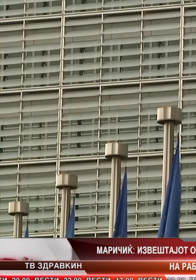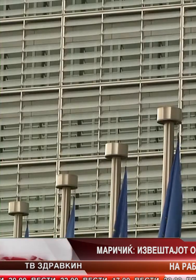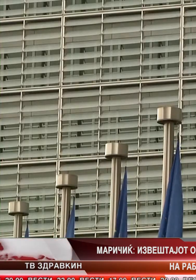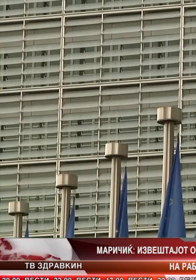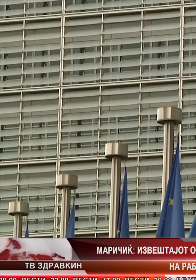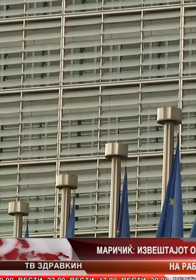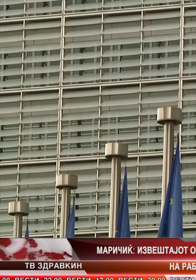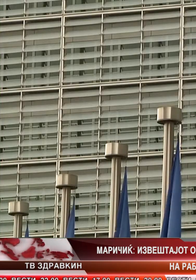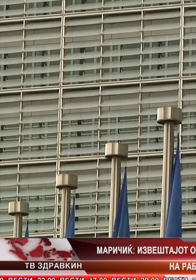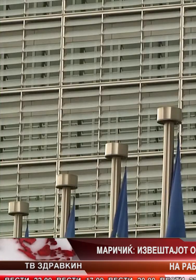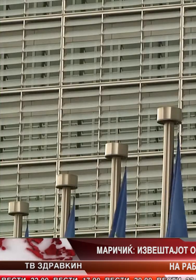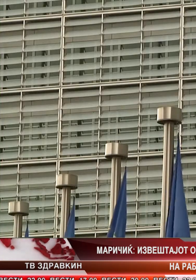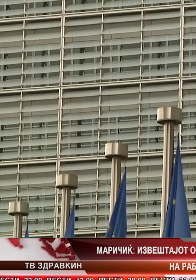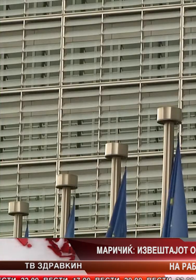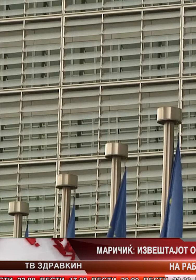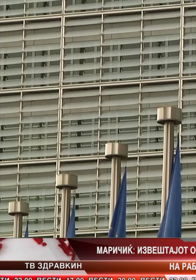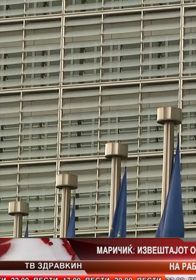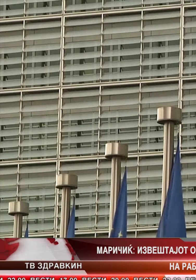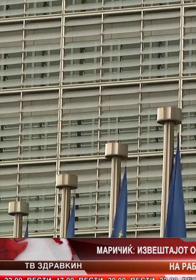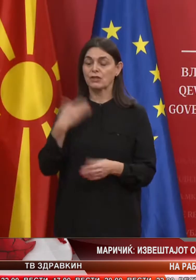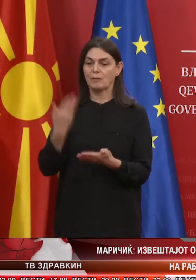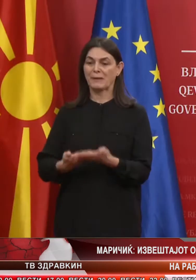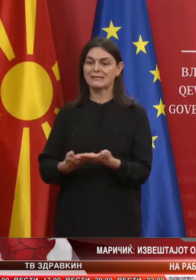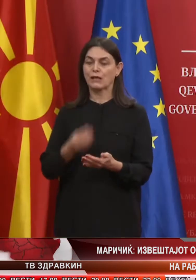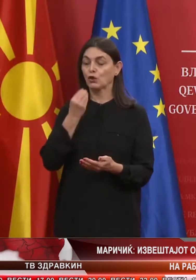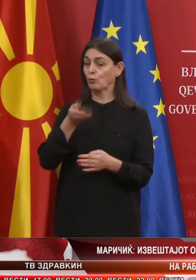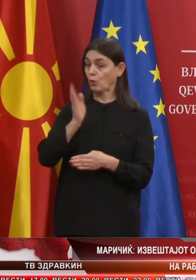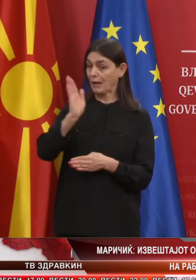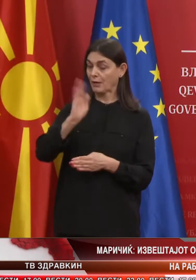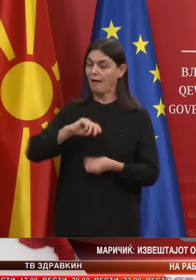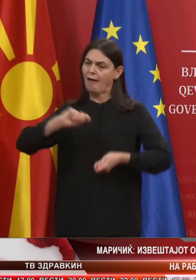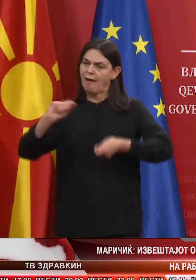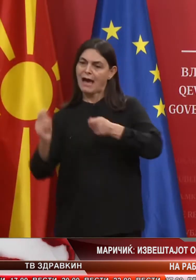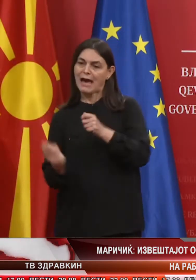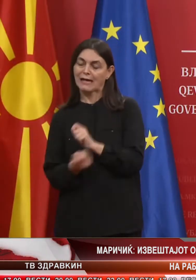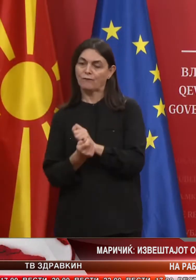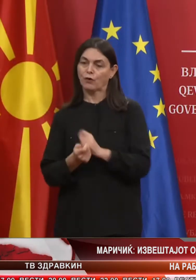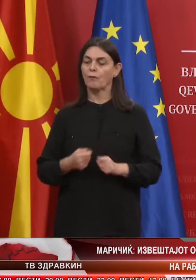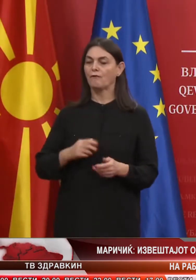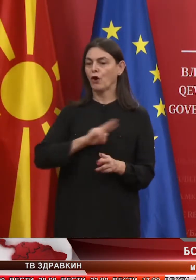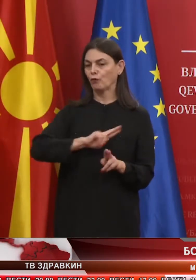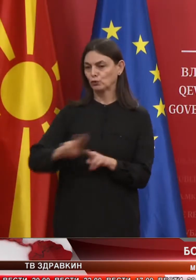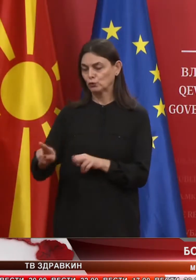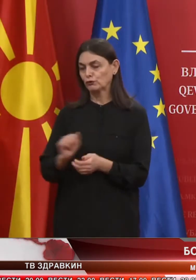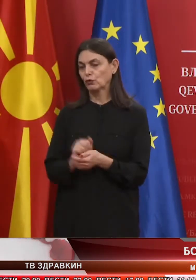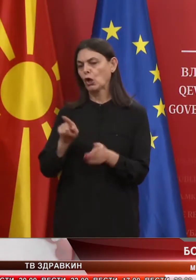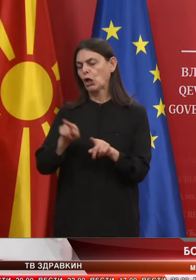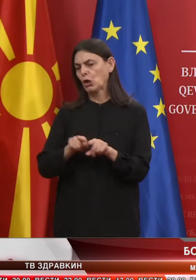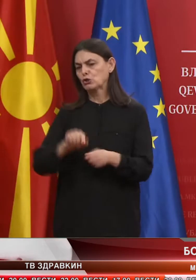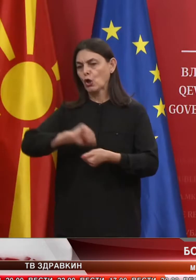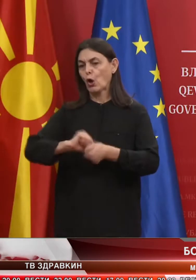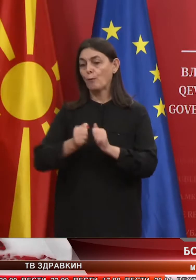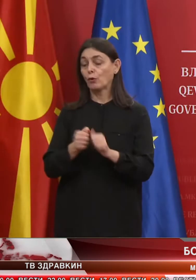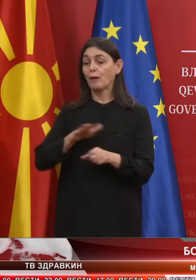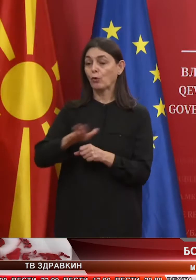на нашата држава. Во извештајот ни дадоа признание за добриот напредок на реформите во правосудството, како и во борбата